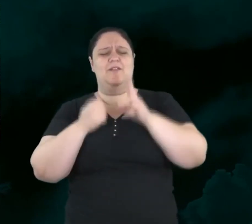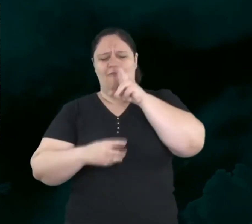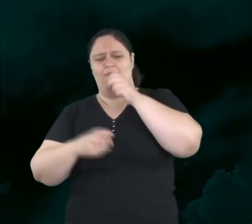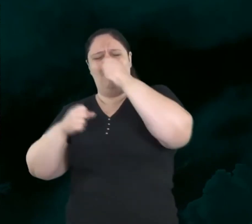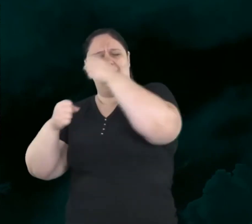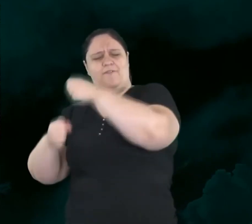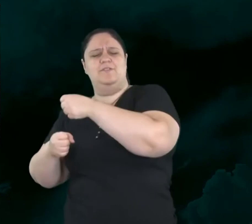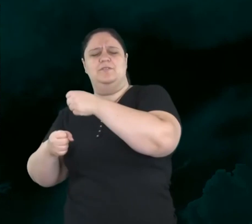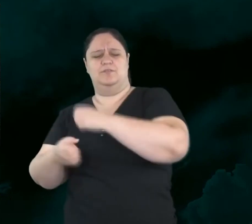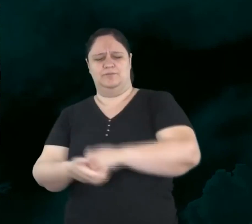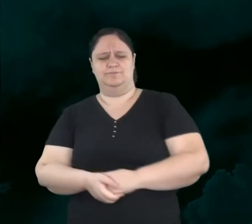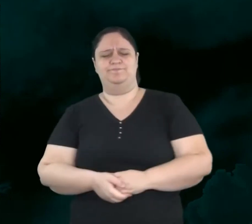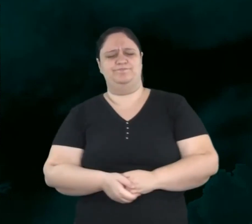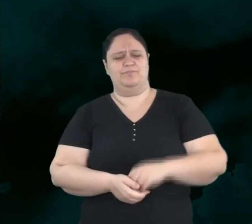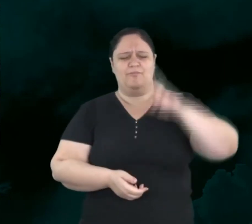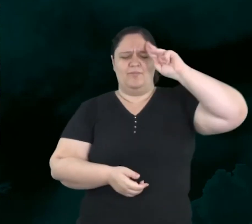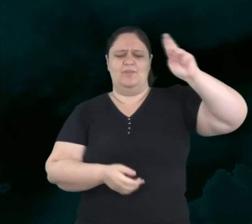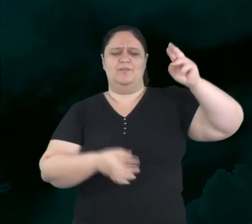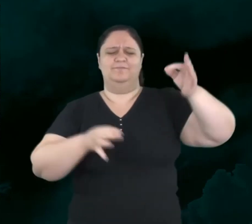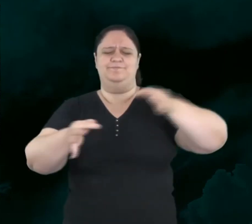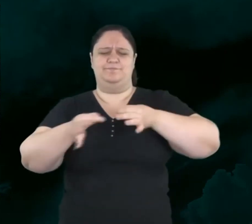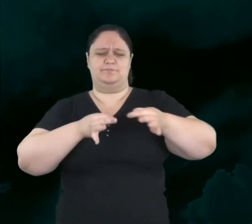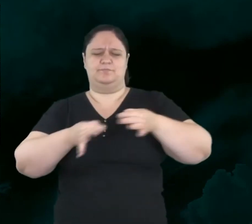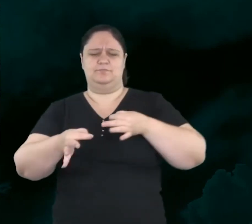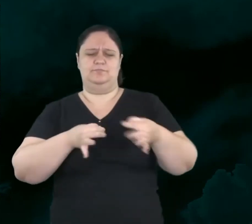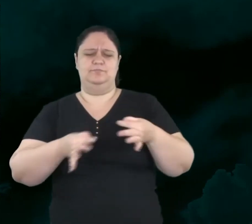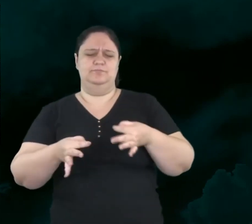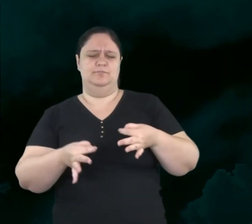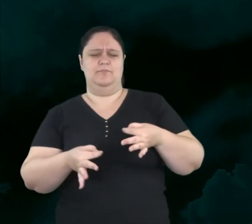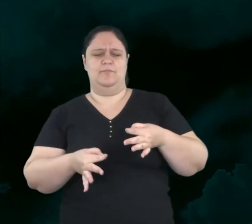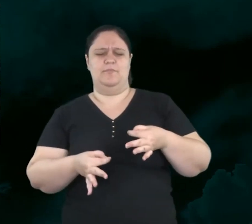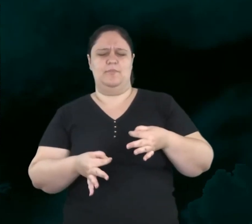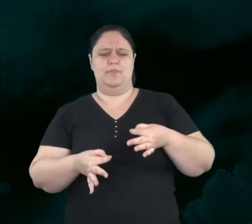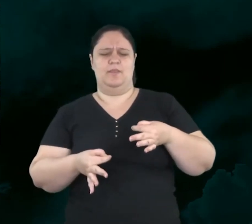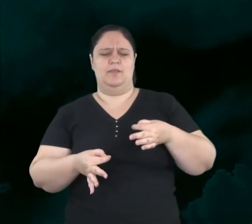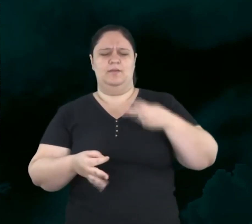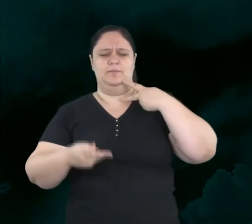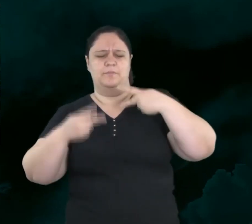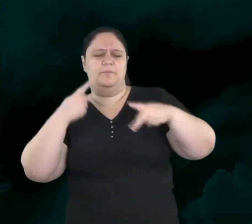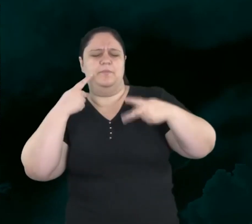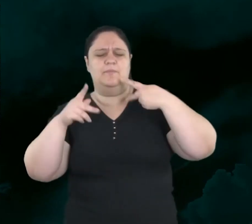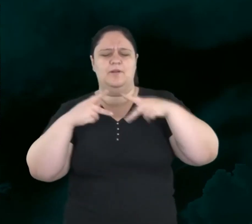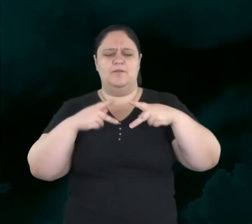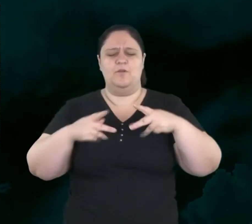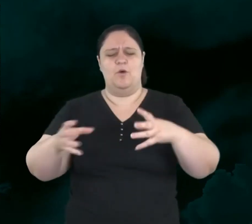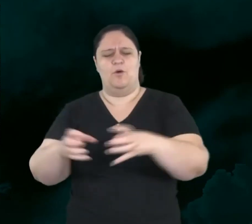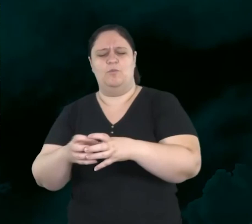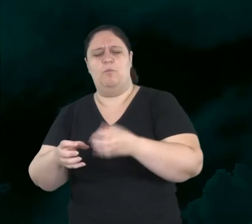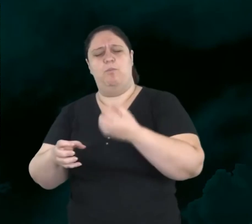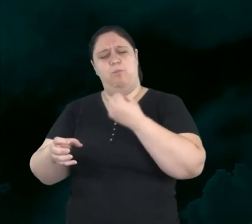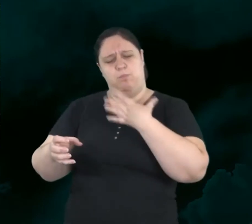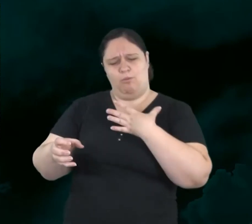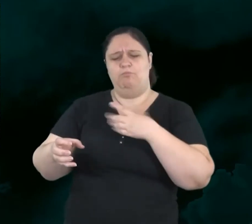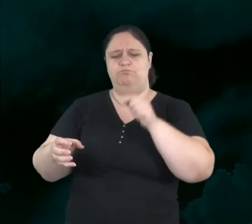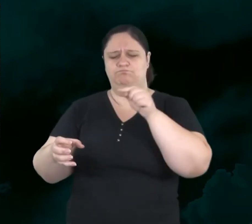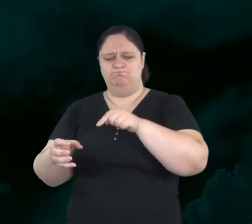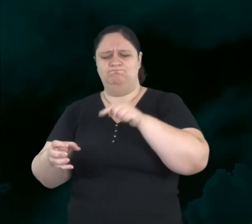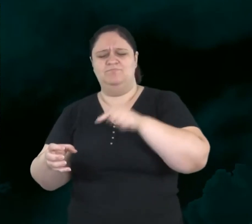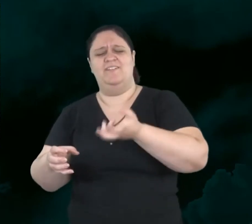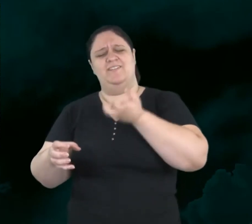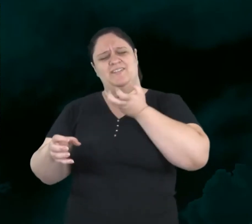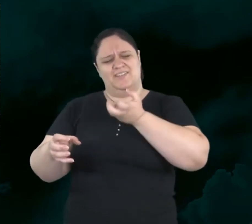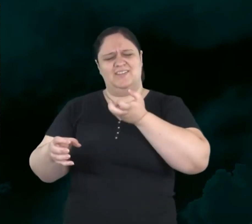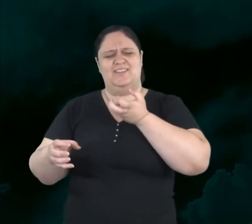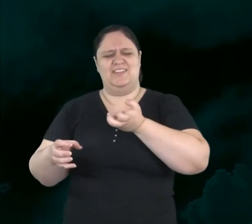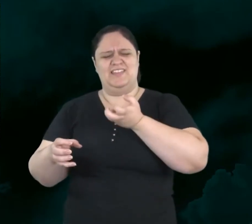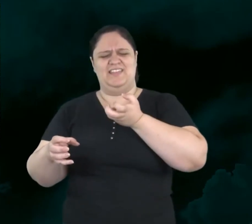Senhor, prepare, Senhor, através dessas palavras proféticas, um grupo bom de irmãos, Senhor, que